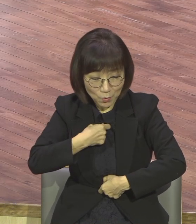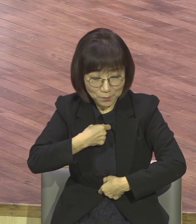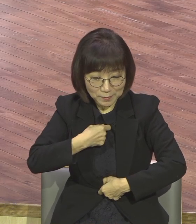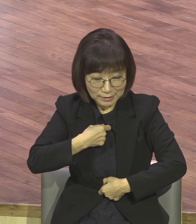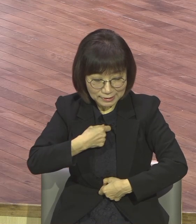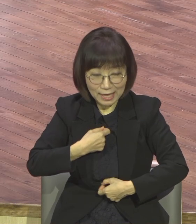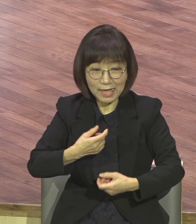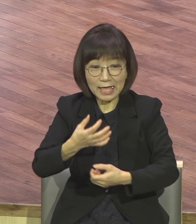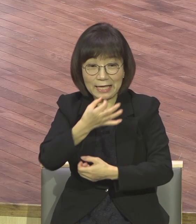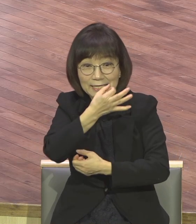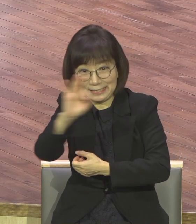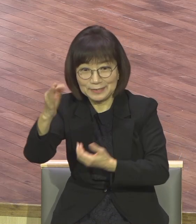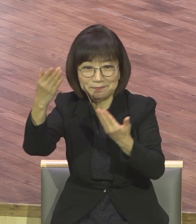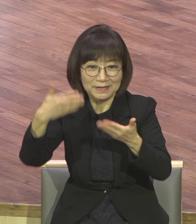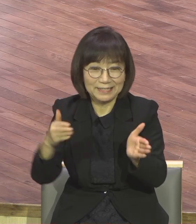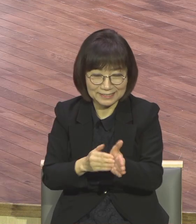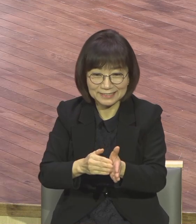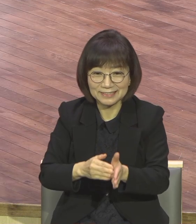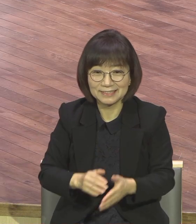하심을 얻었느니라.